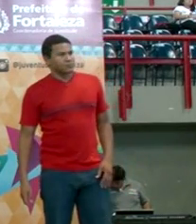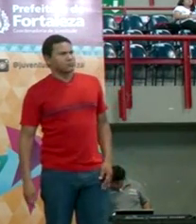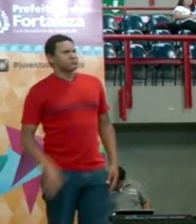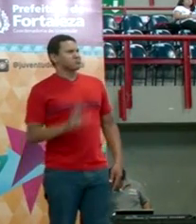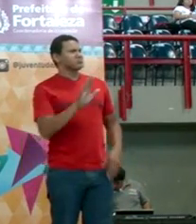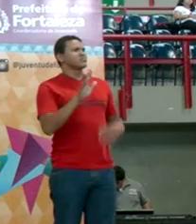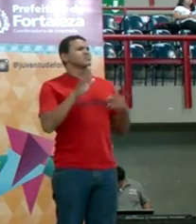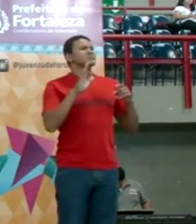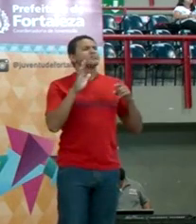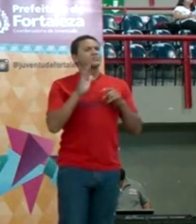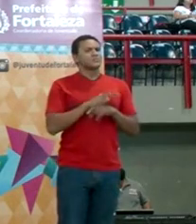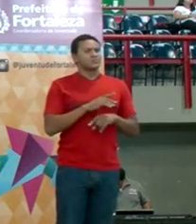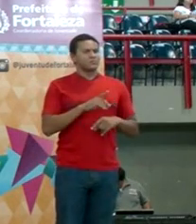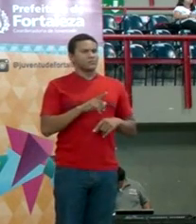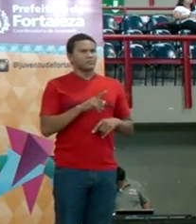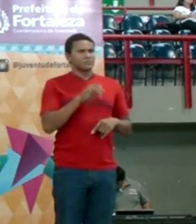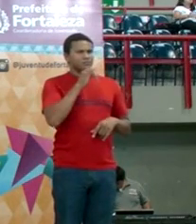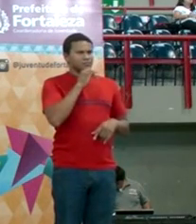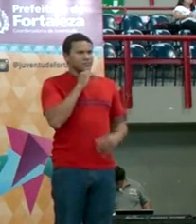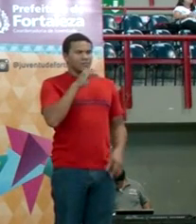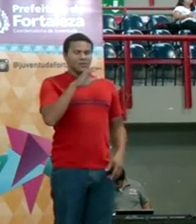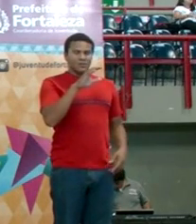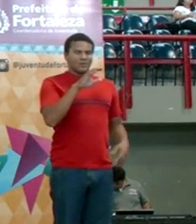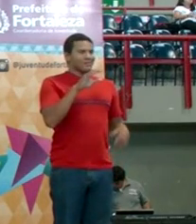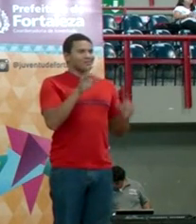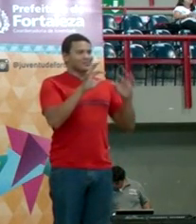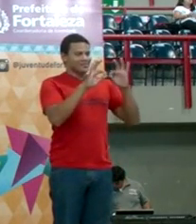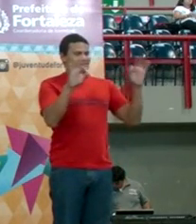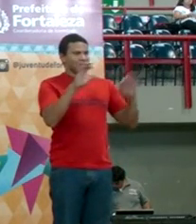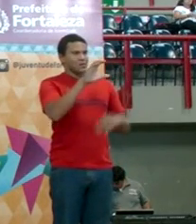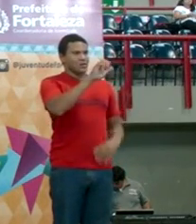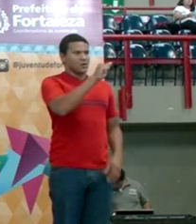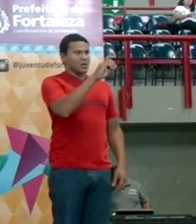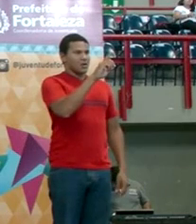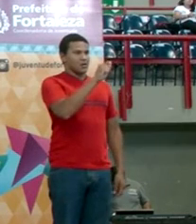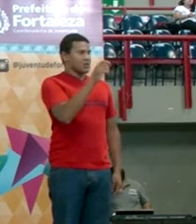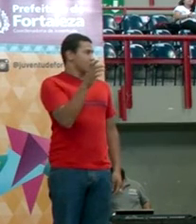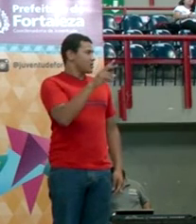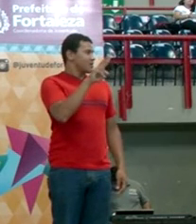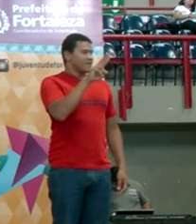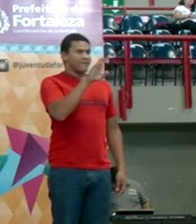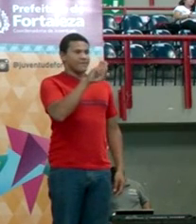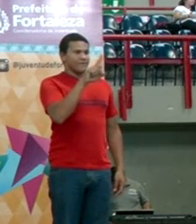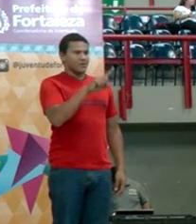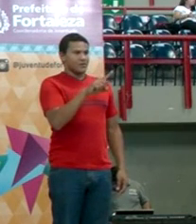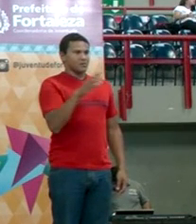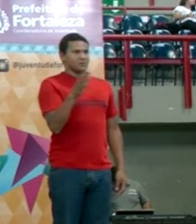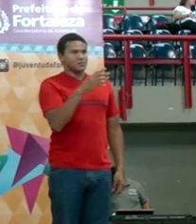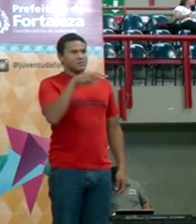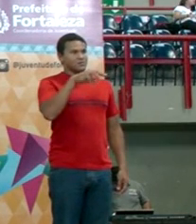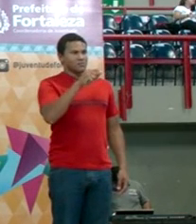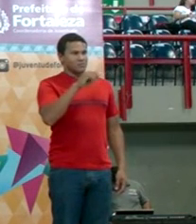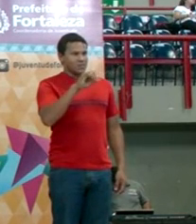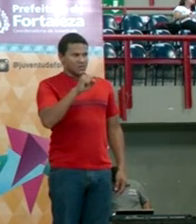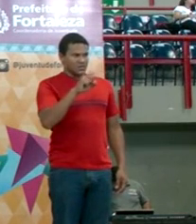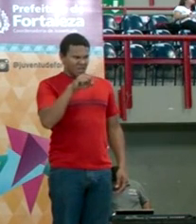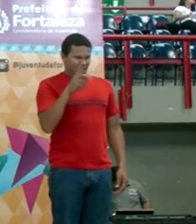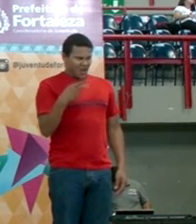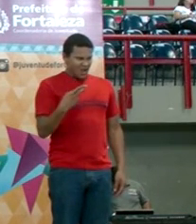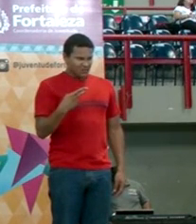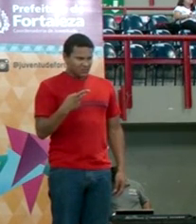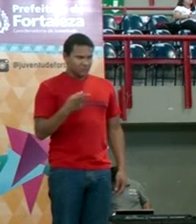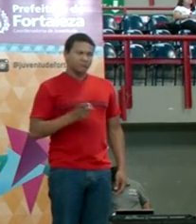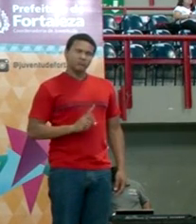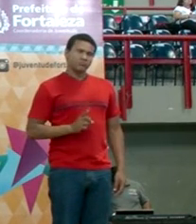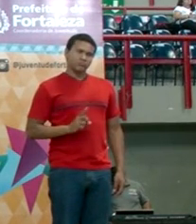de cada vez mais? Depende do contexto, mas via de regra não é errado não. É errado